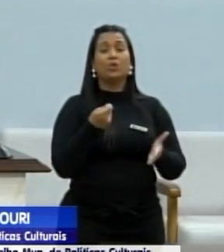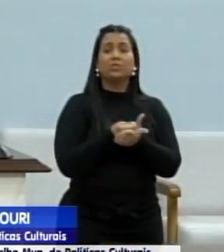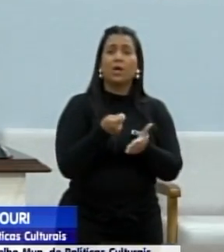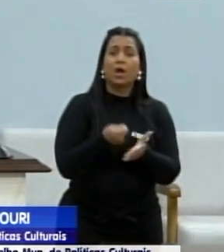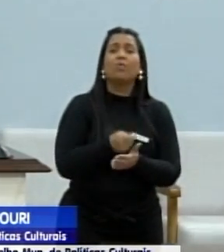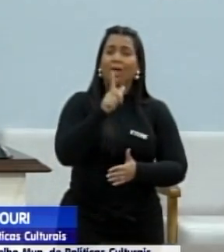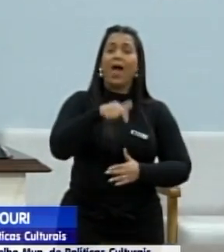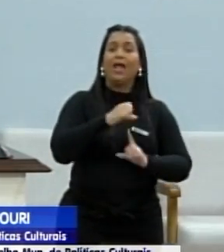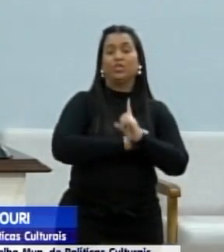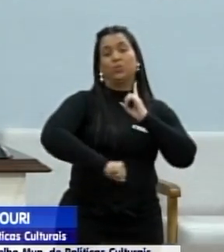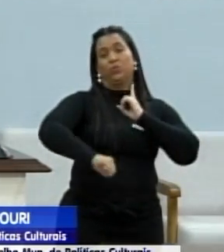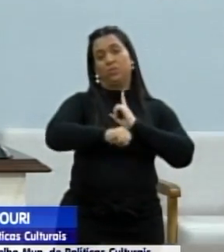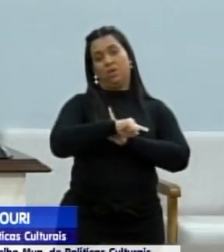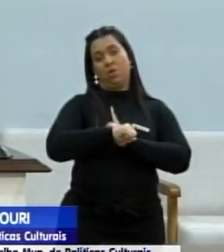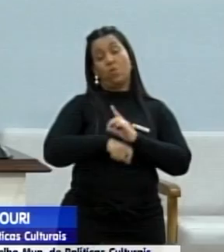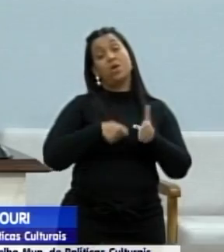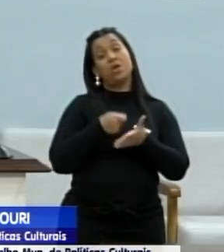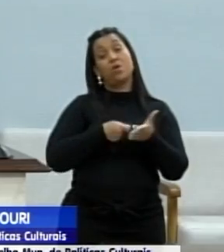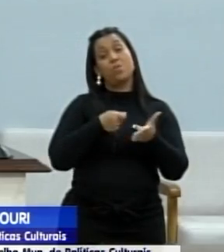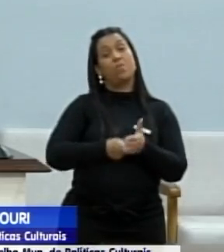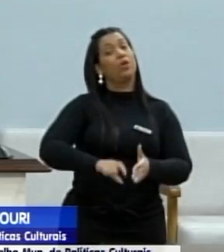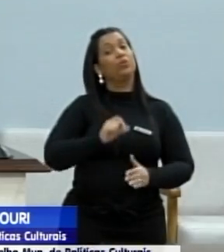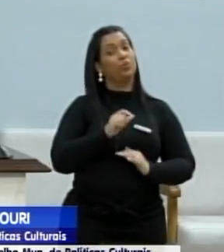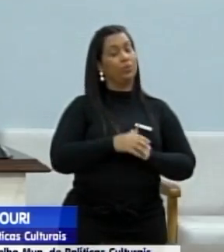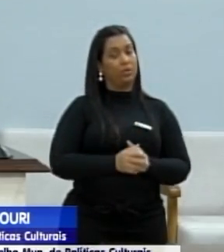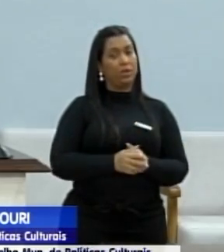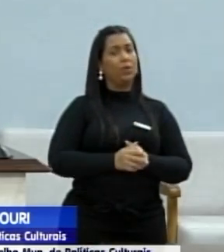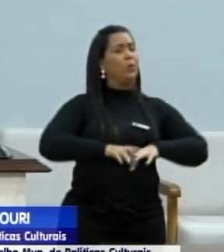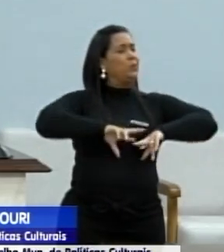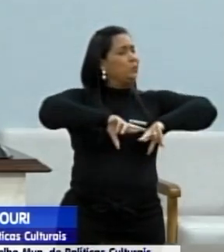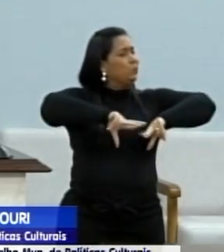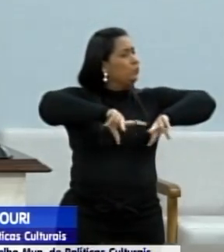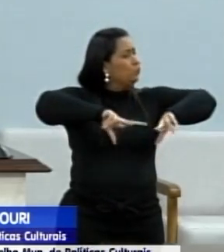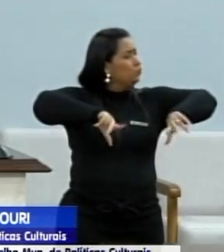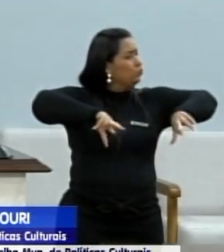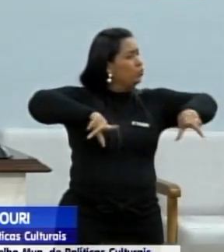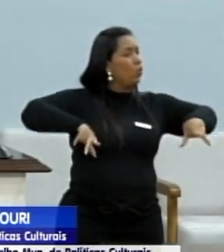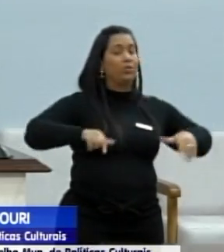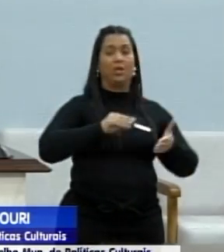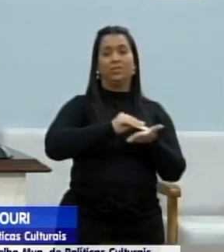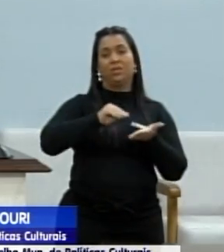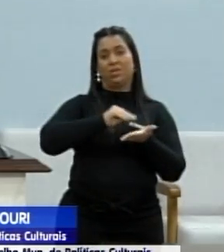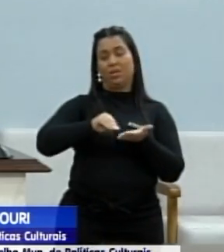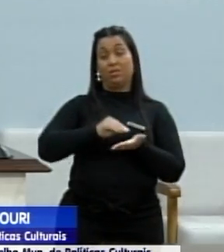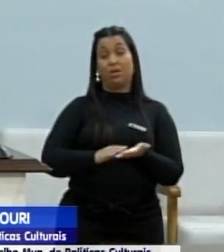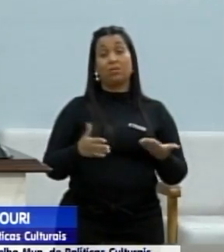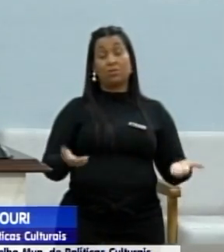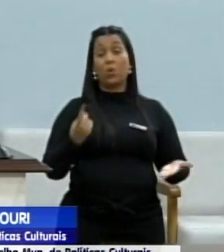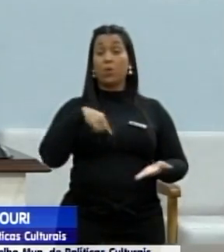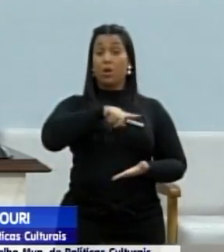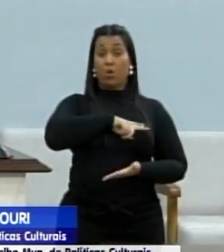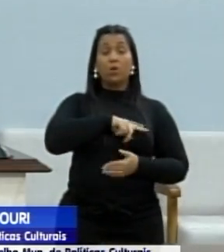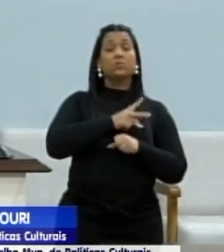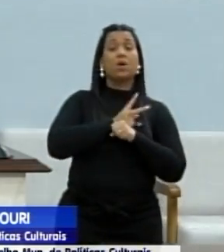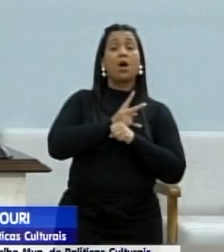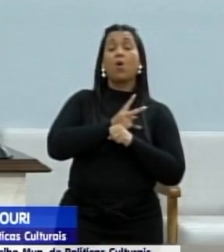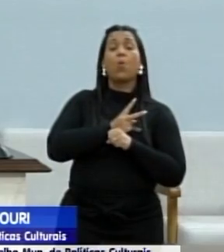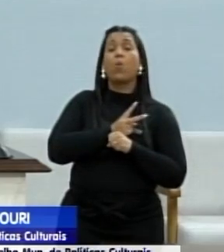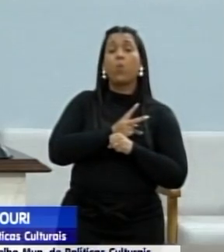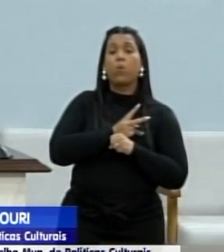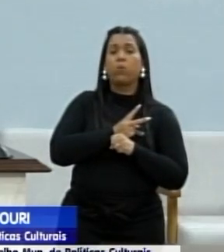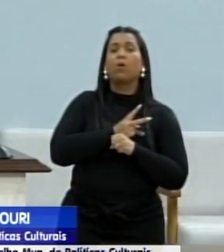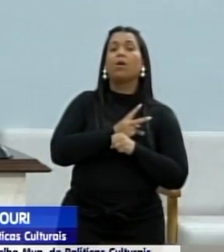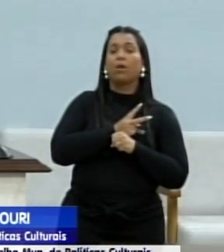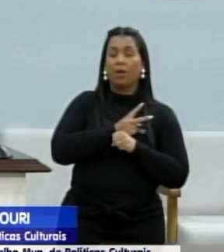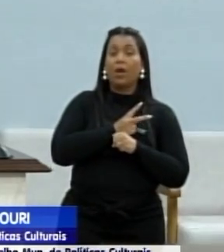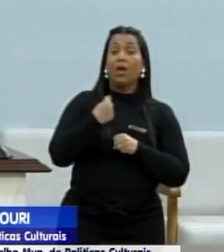luta social. Ela é uma luta que ela interage com diversas outras secretarias. E na nossa busca, né, a